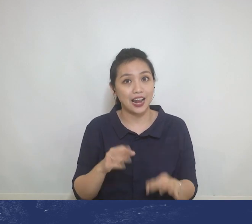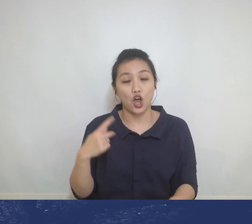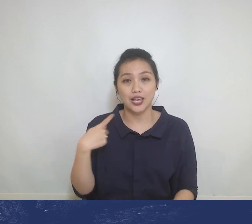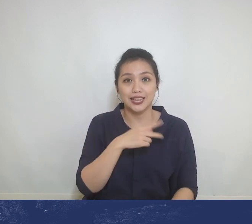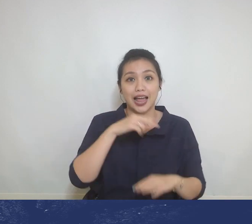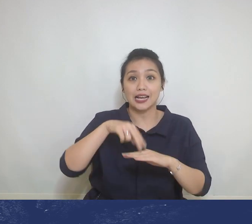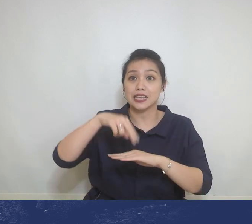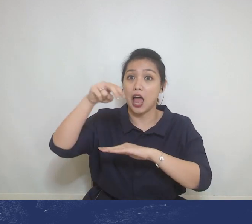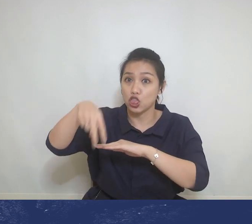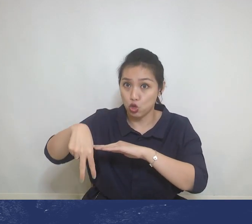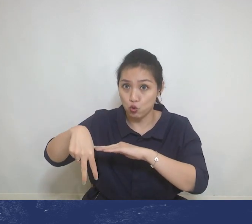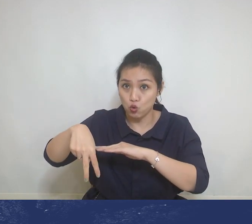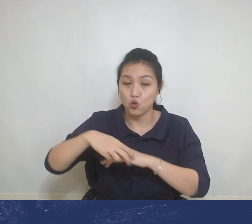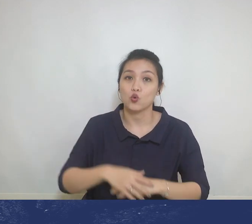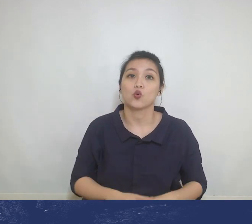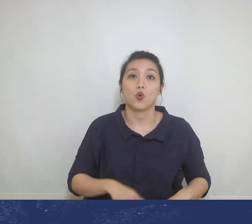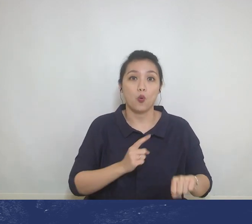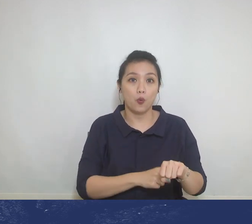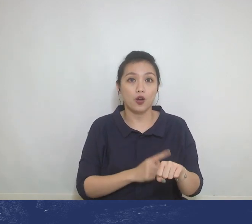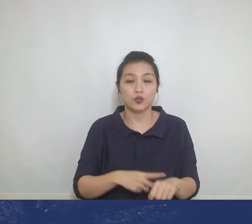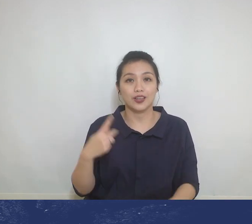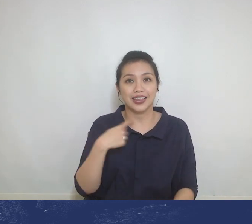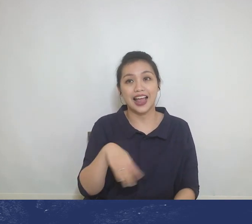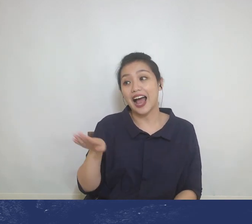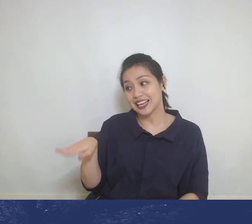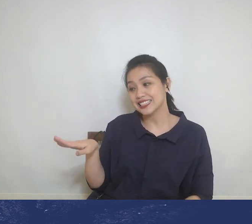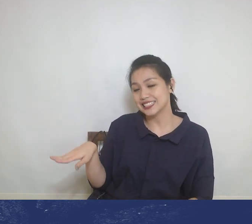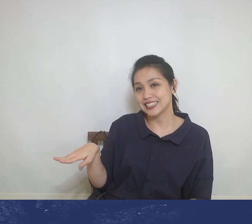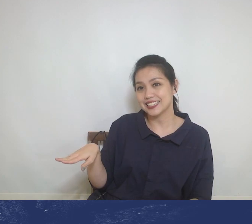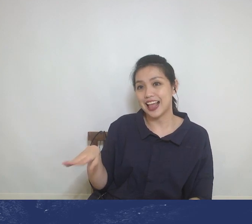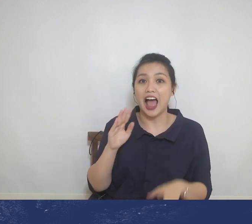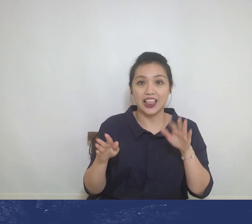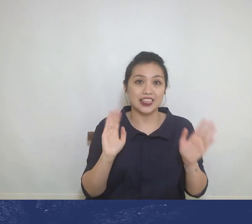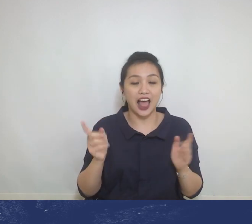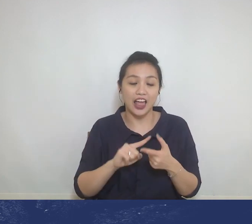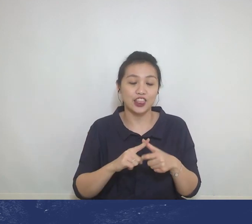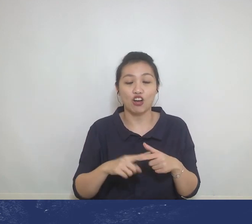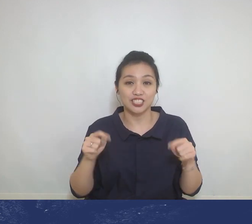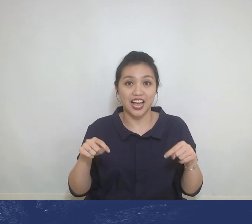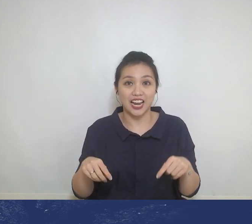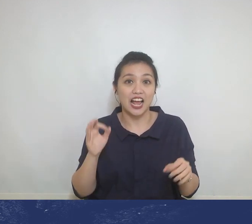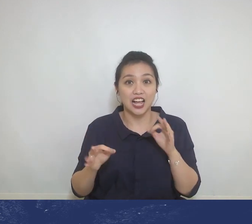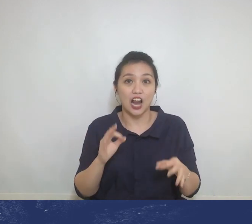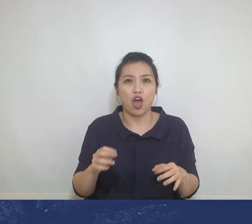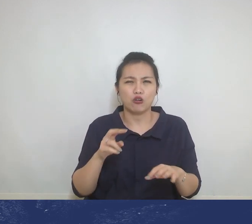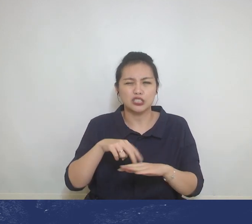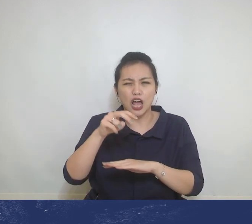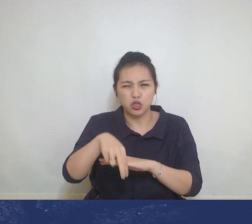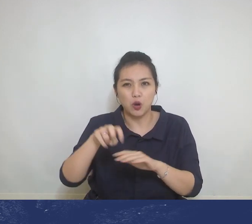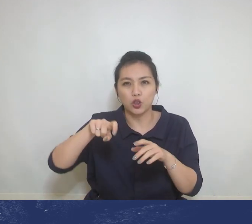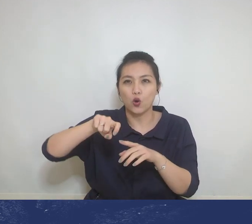kalau kita itu jatuh, waktu kita kecil kita jatuh, atau sekarang aja kalau kita jatuh,